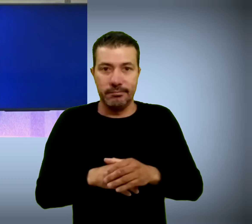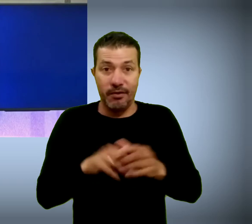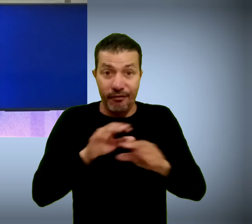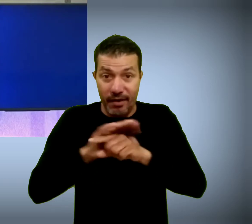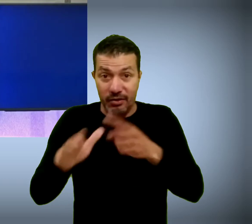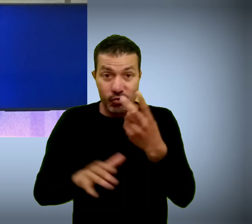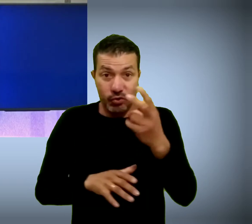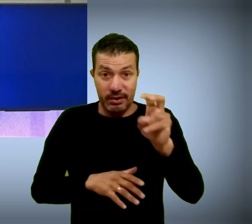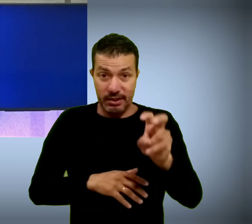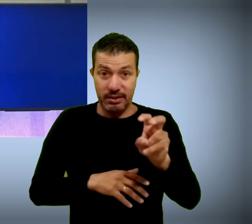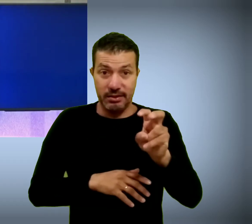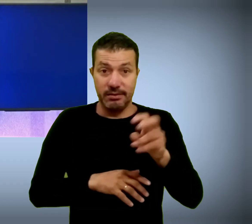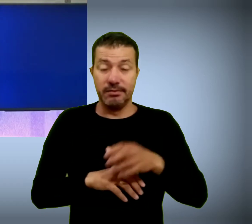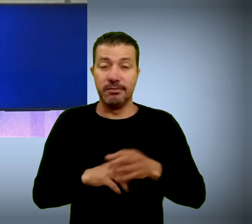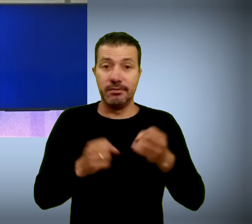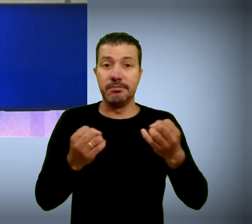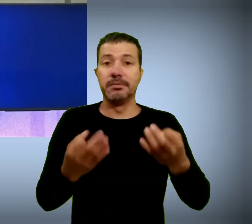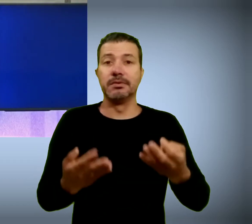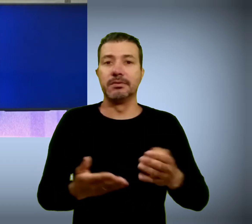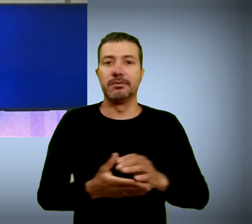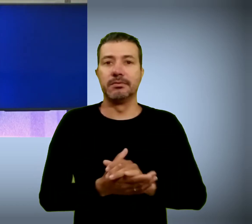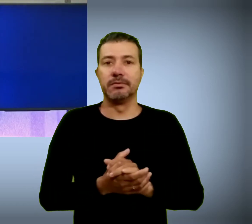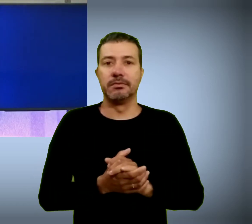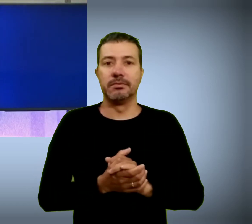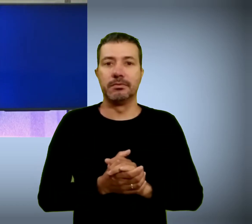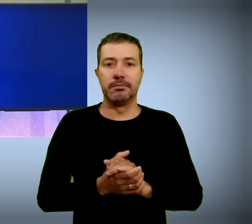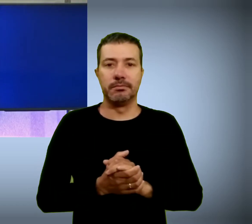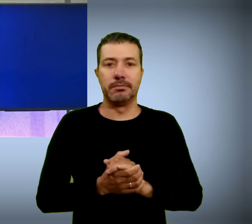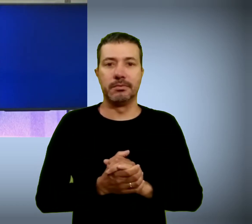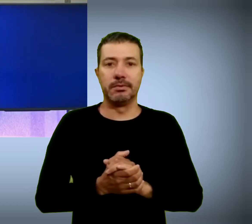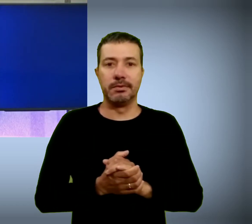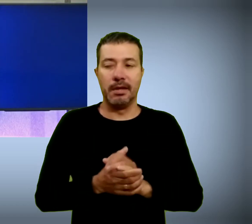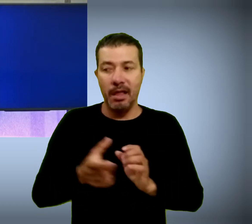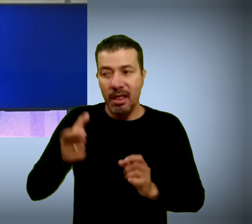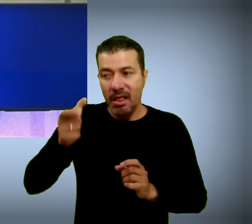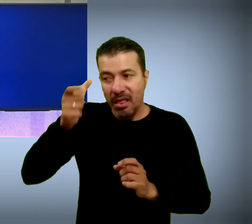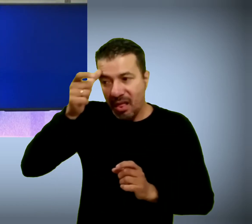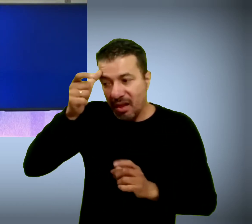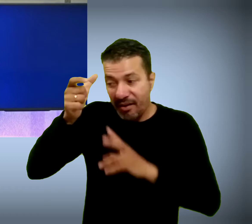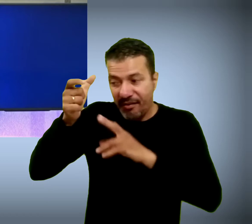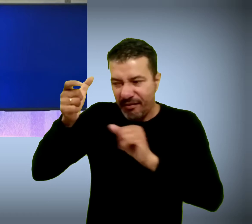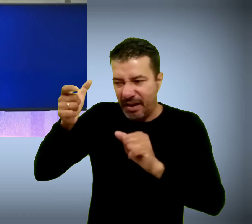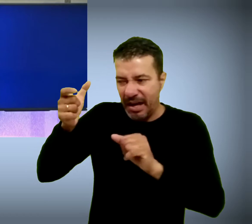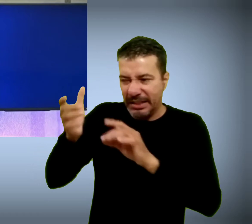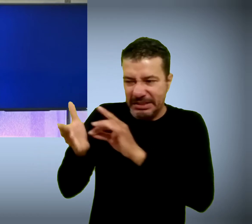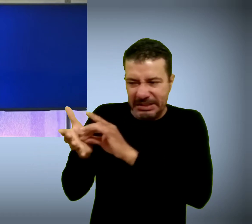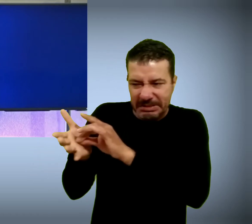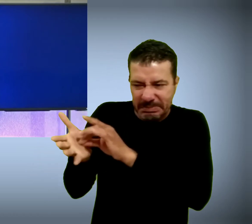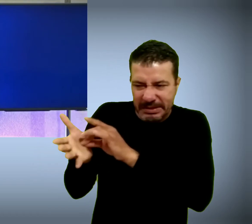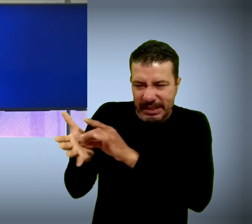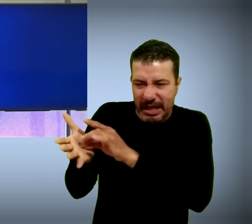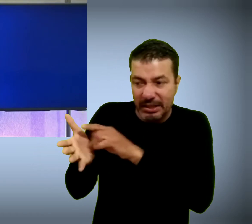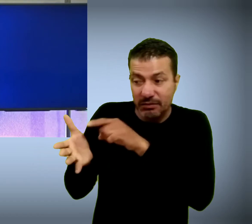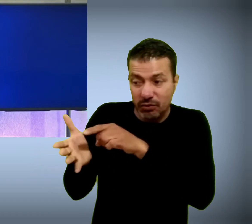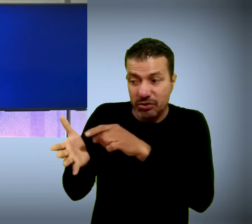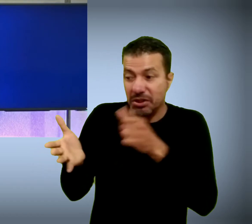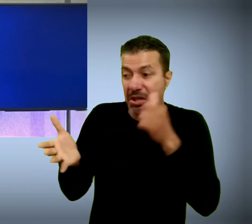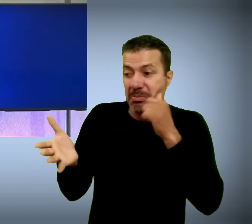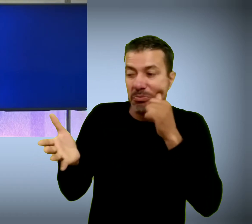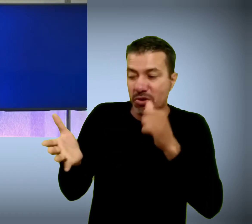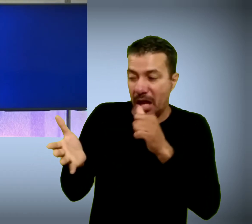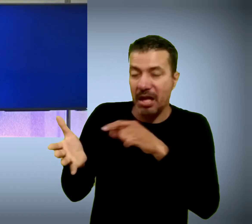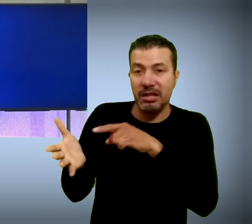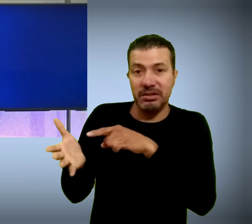explica. O verso 15, Deus diz assim, Satanás, eu vou pôr inimizade entre você e a